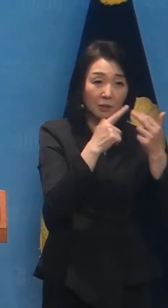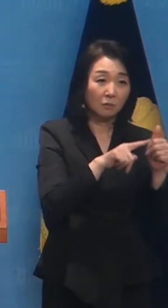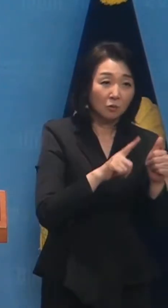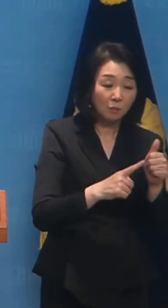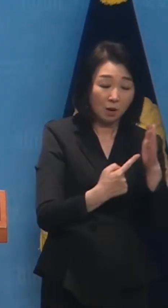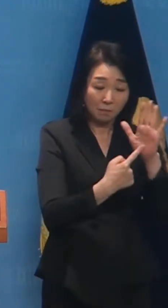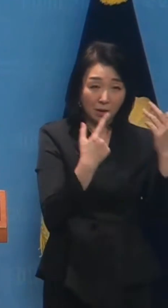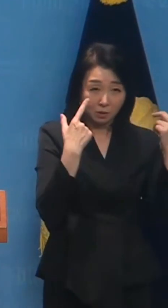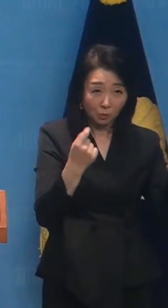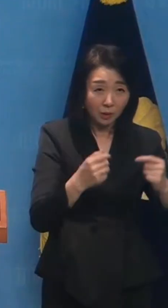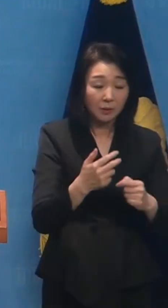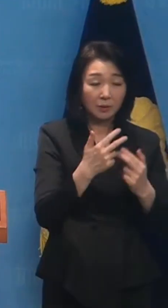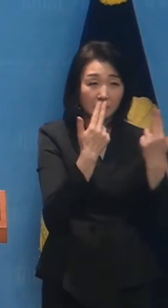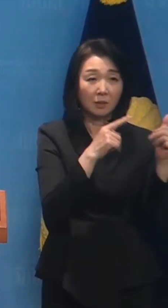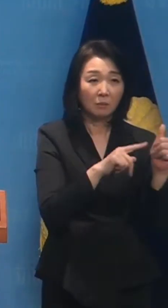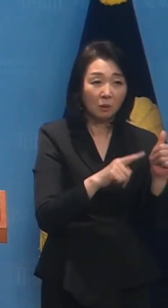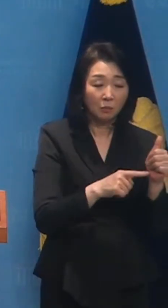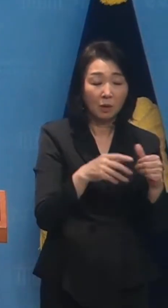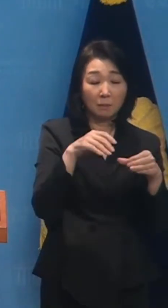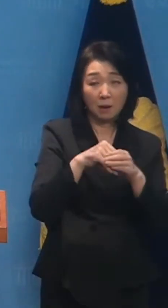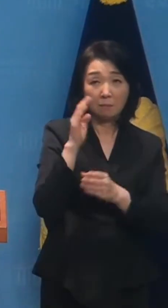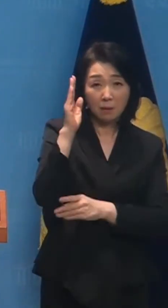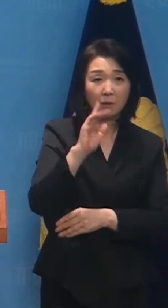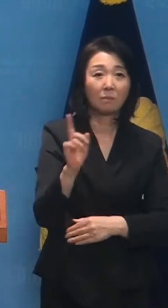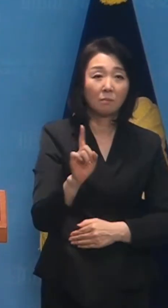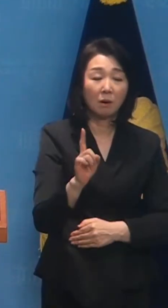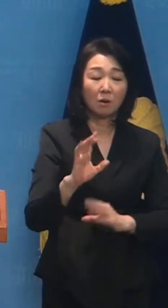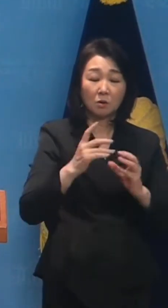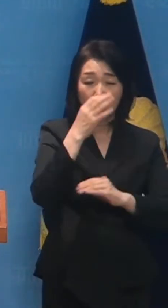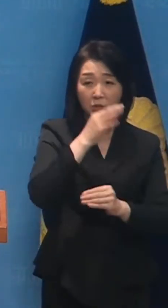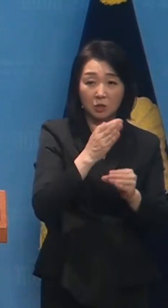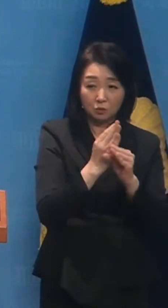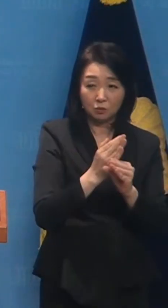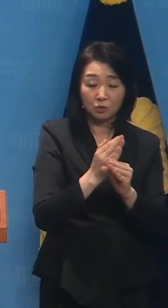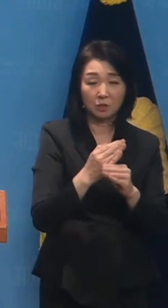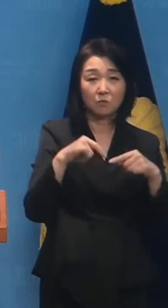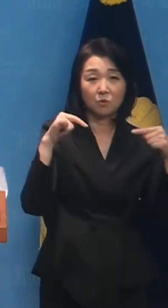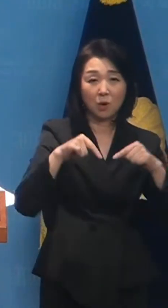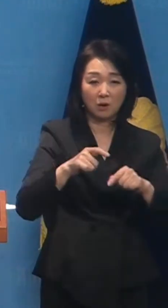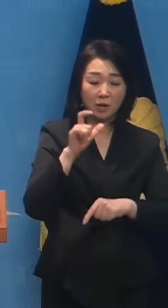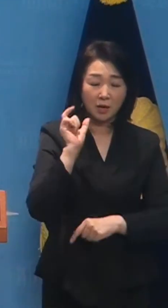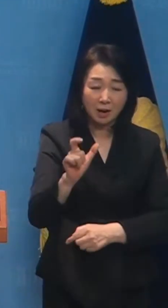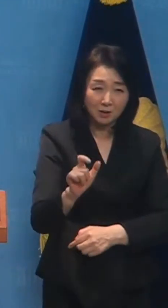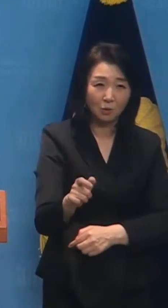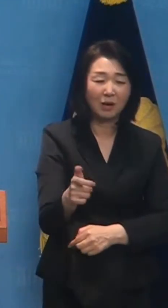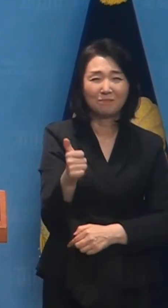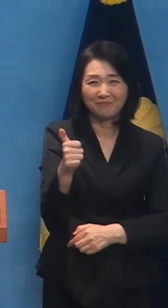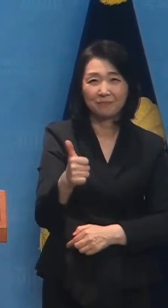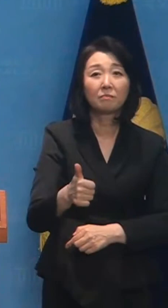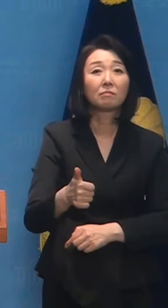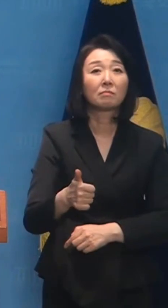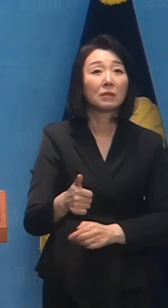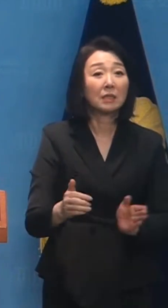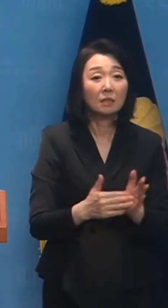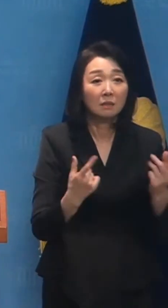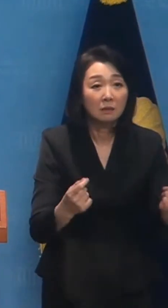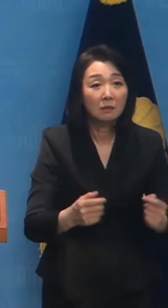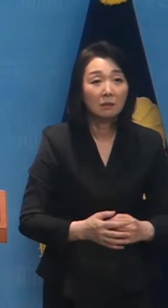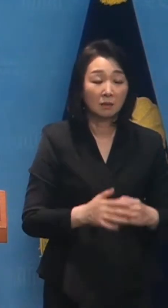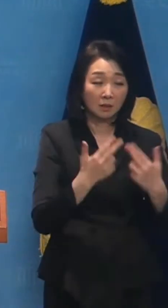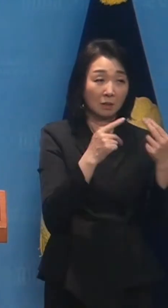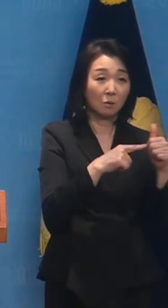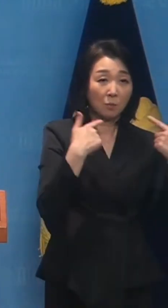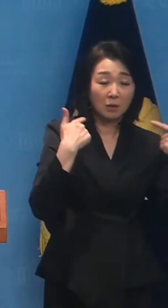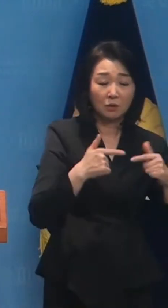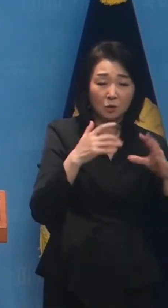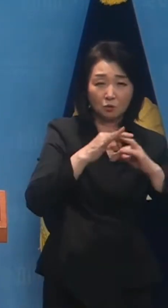후보가 밝혔듯 이재명 후보의 해당 발언은 국익 중심 외교를 강조한 취지일 뿐입니다. 이재명 후보는